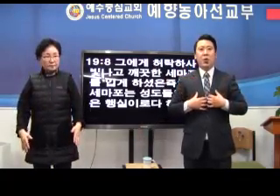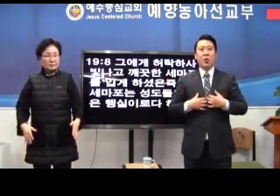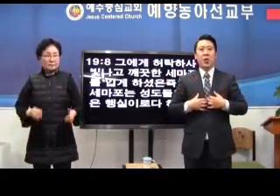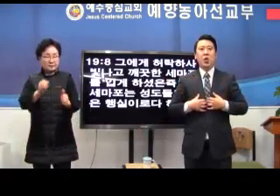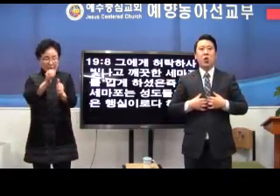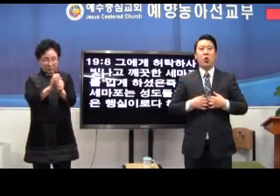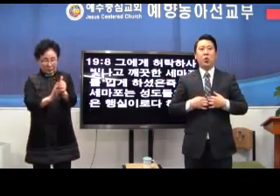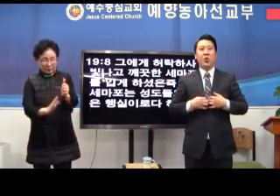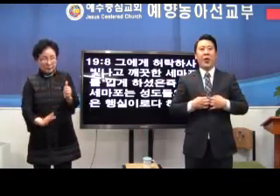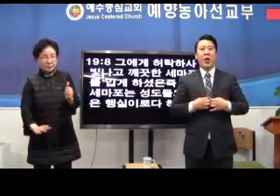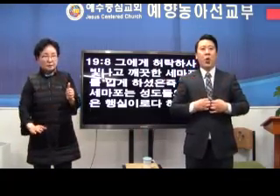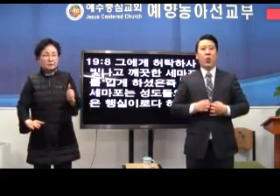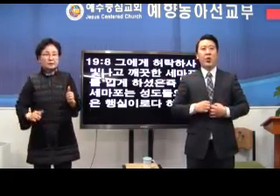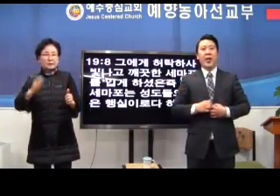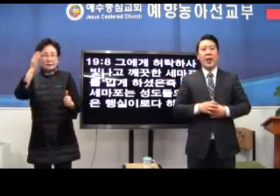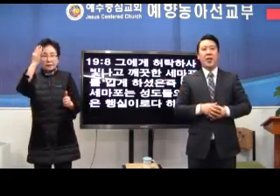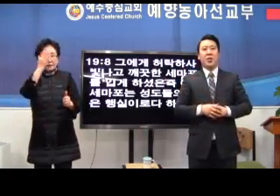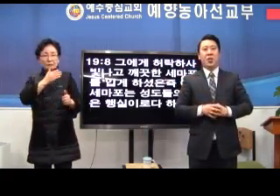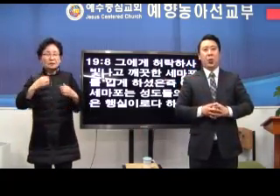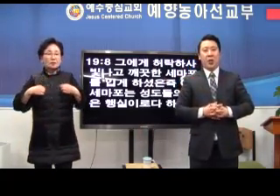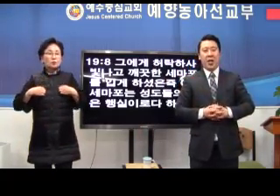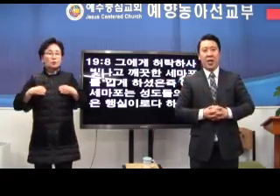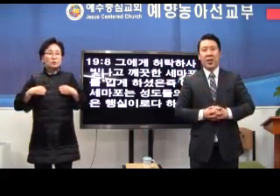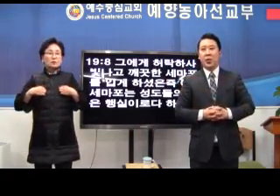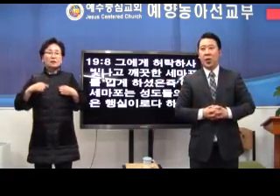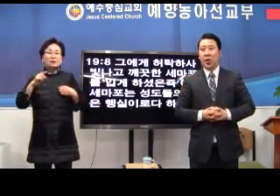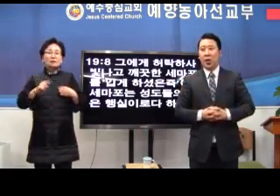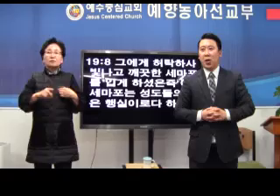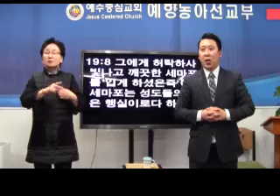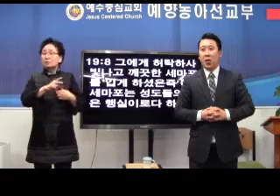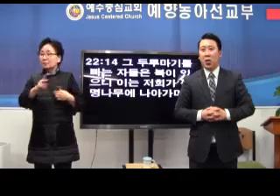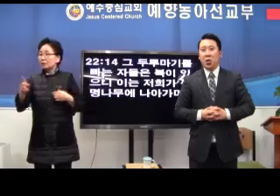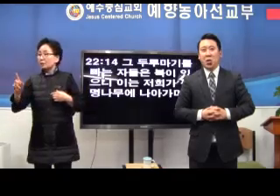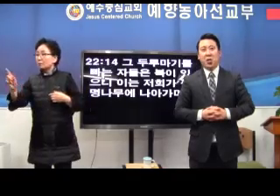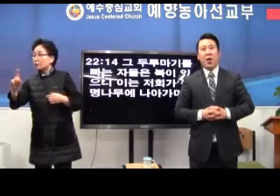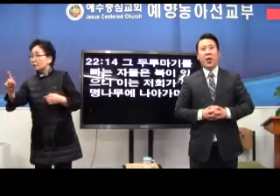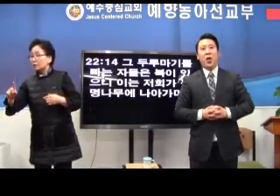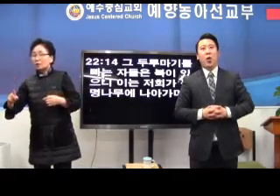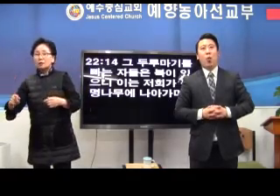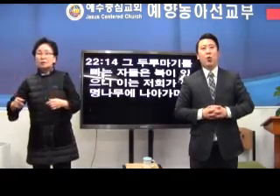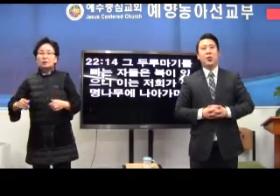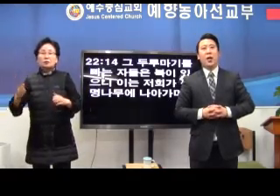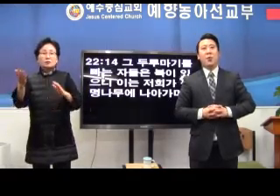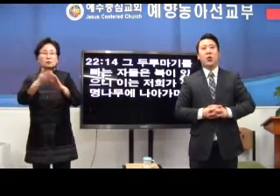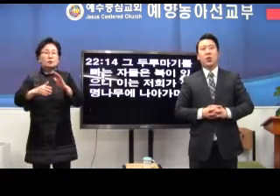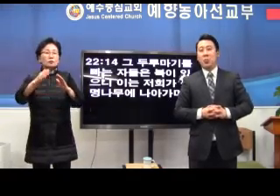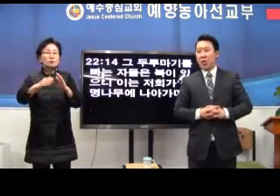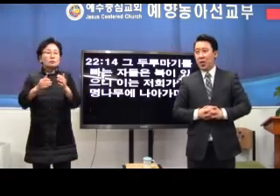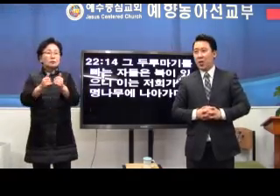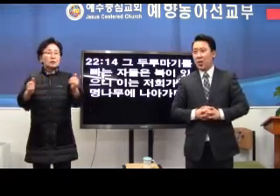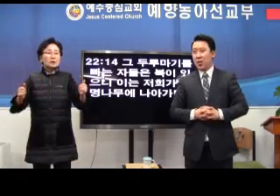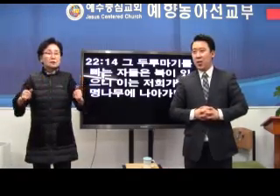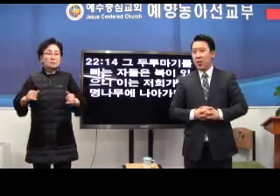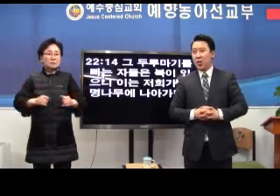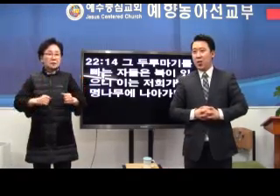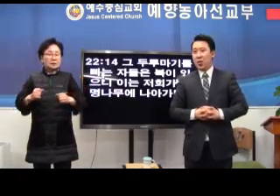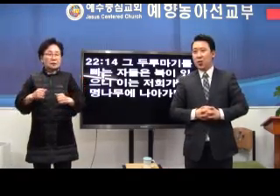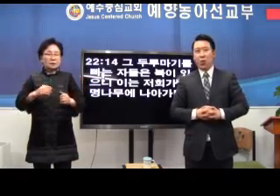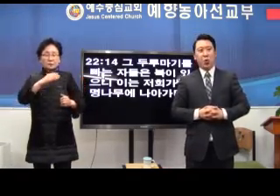세마포는 성도들의 옳은 행실이로다 하더라. 이 땅에 옳은 사람이 어디 있습니까? 의로운